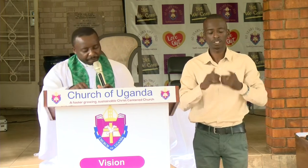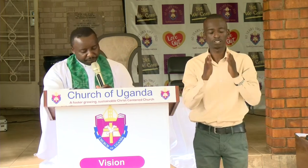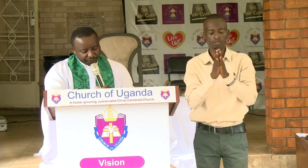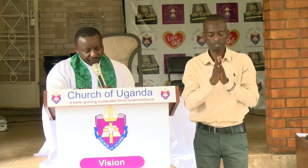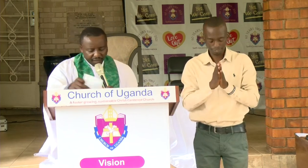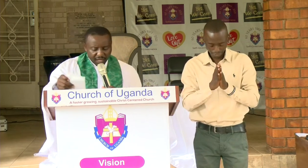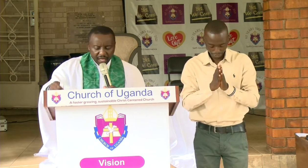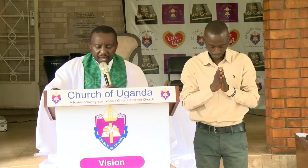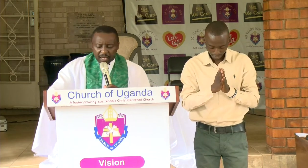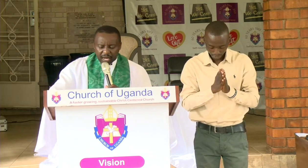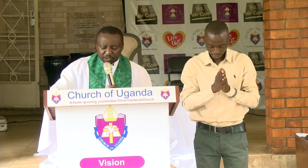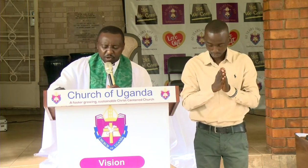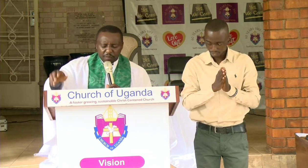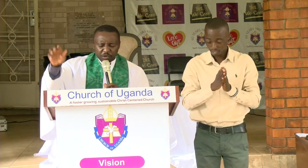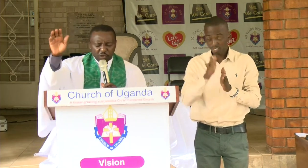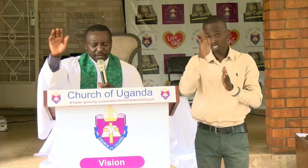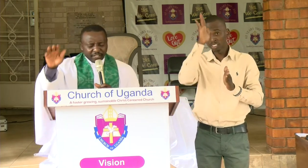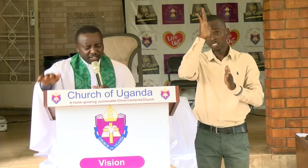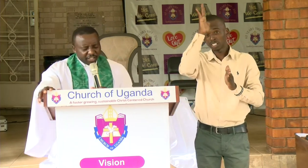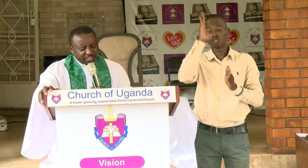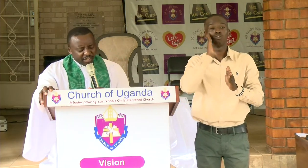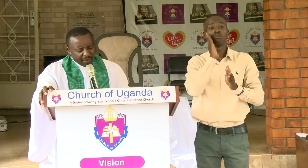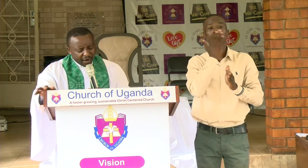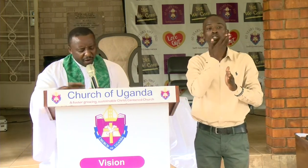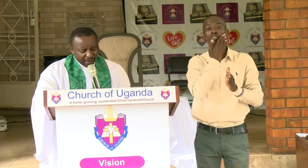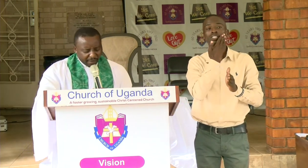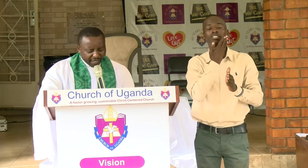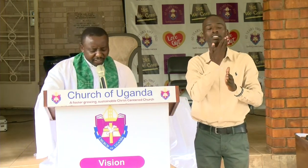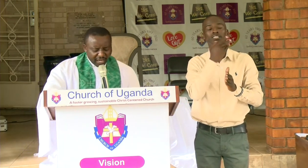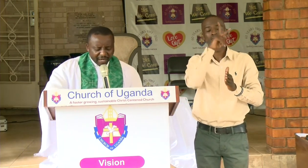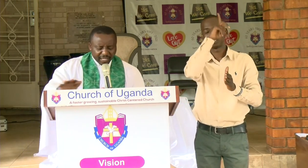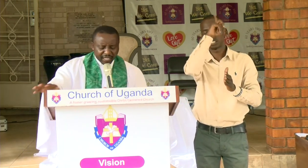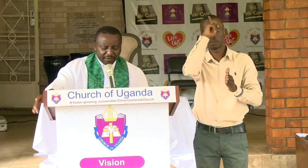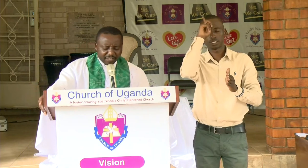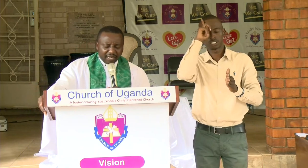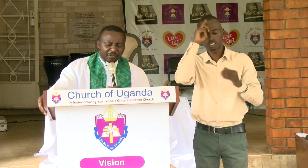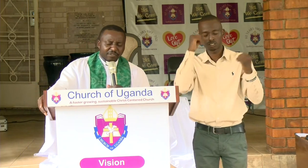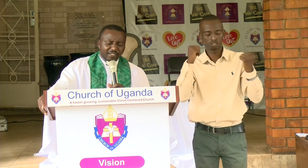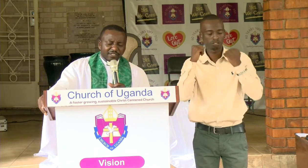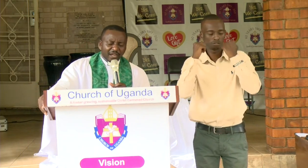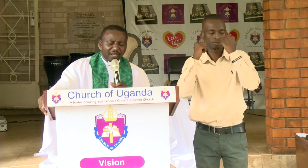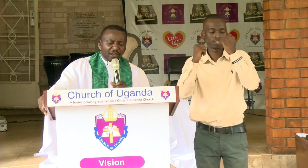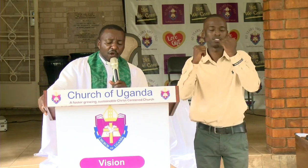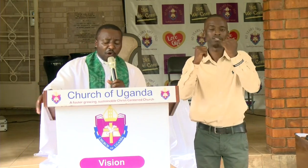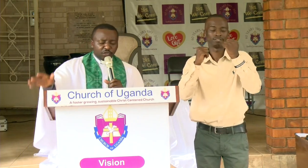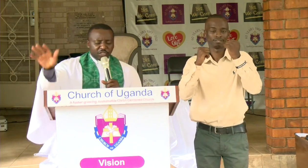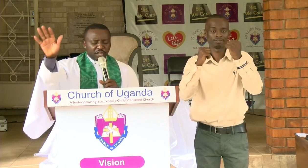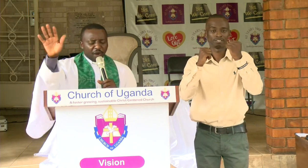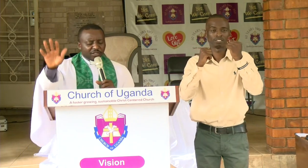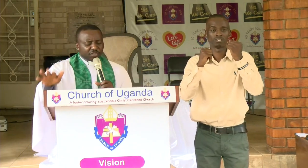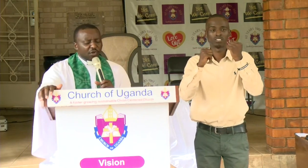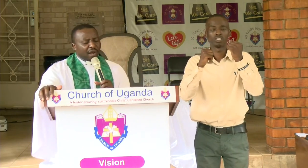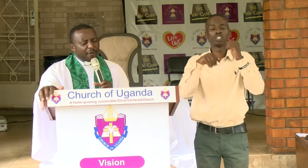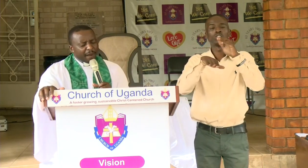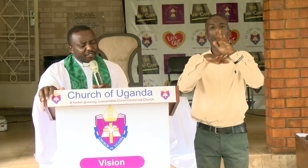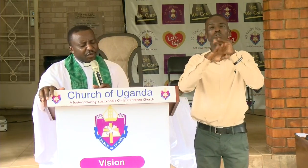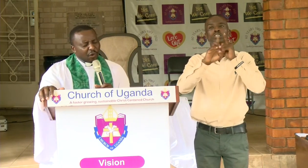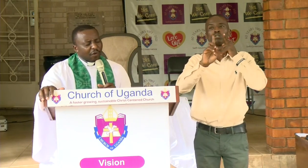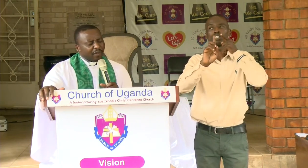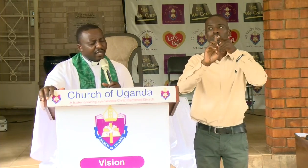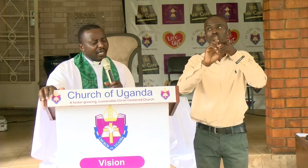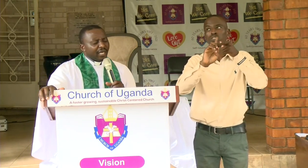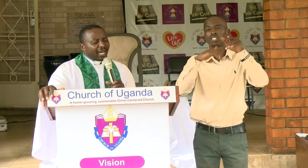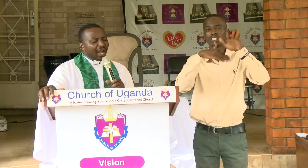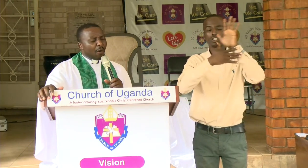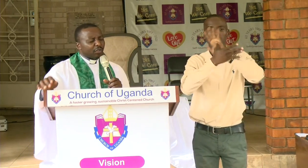katusabe katonda omulungi ow'ekisa ekingi kabaka w'abakabaka kitange na nyiri w'enzaana nkusaasira otuyise lwa nsonga mu maaso